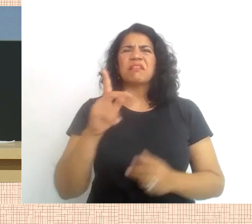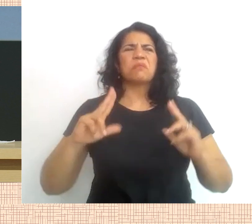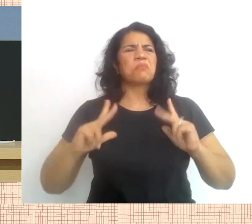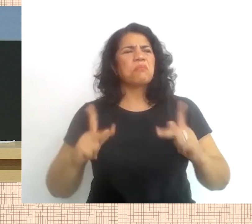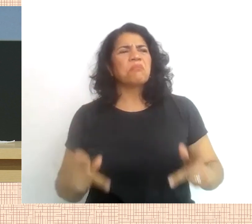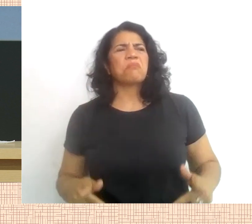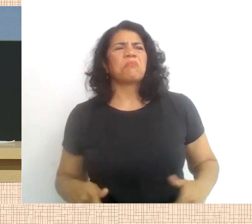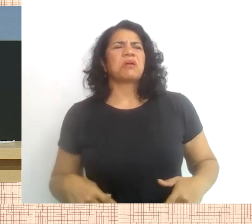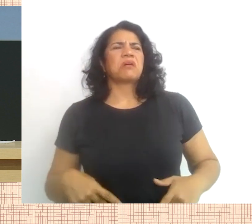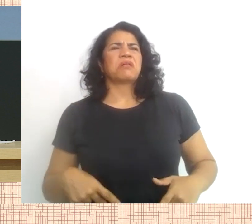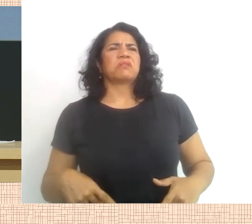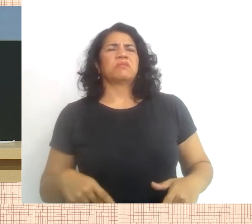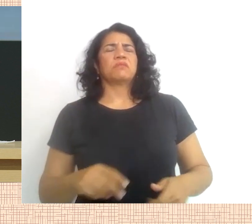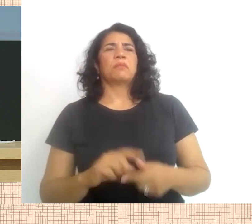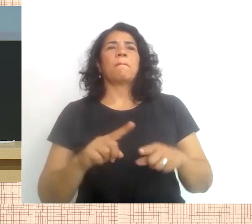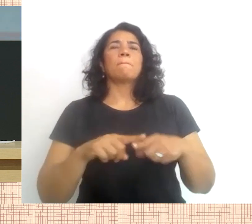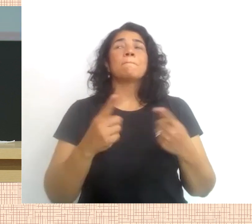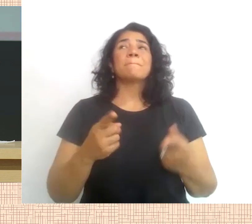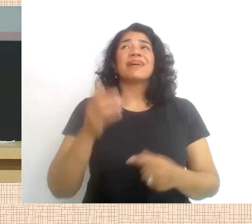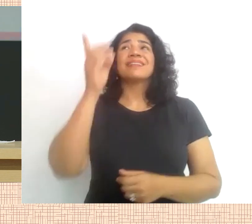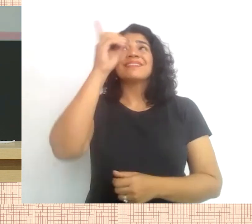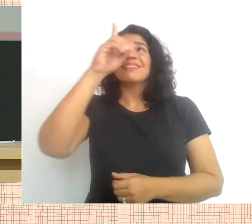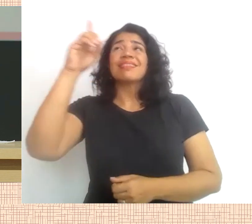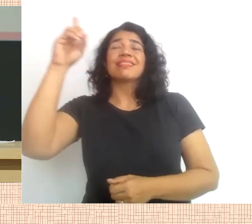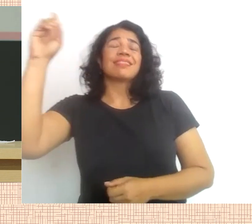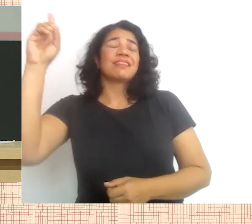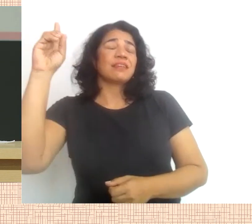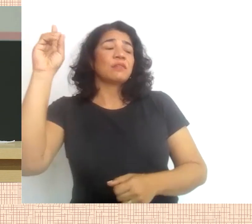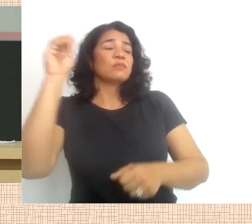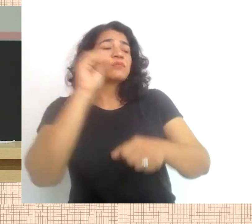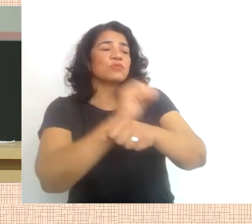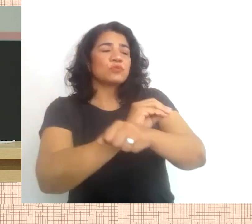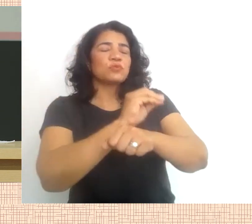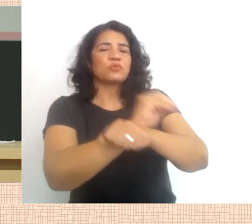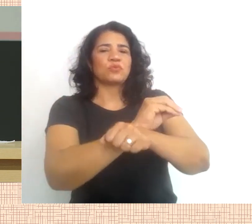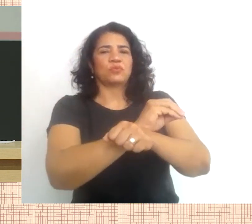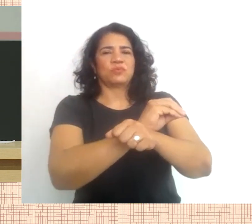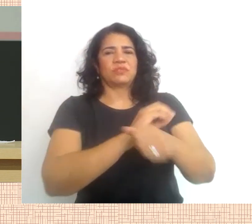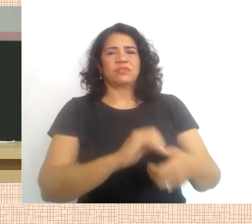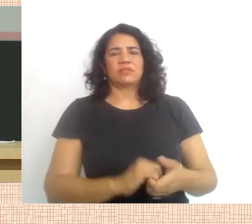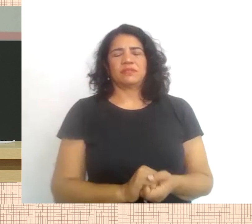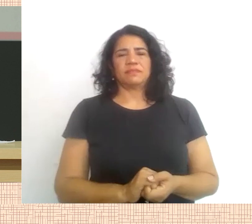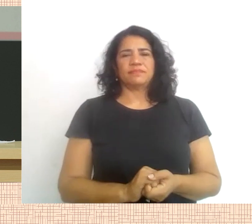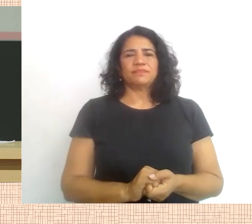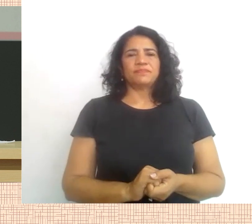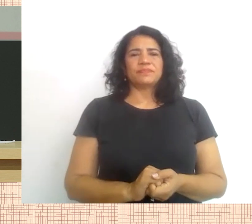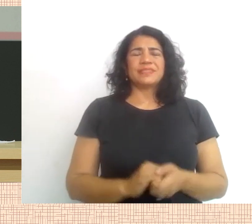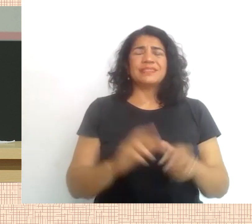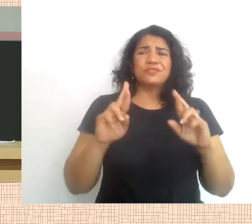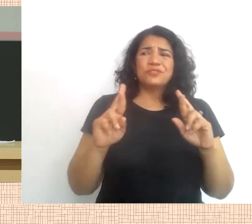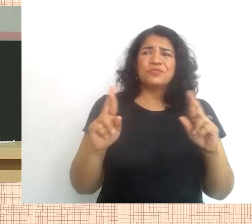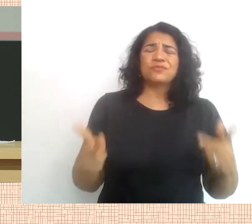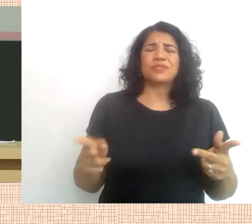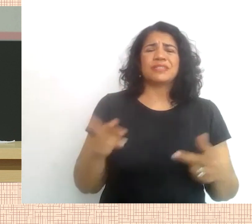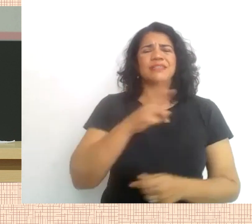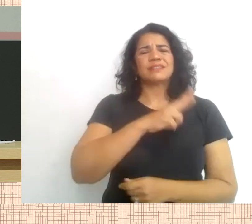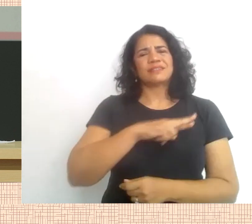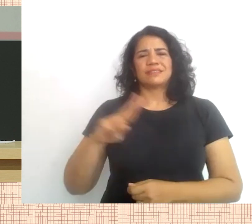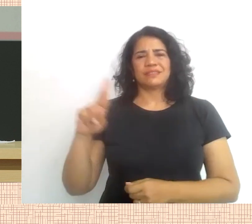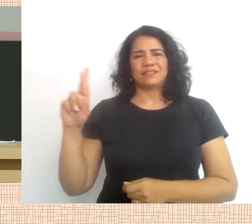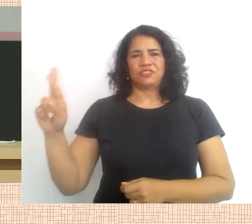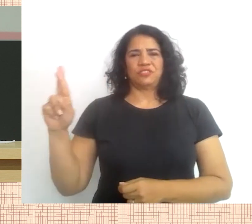Vários líderes têm nos contactado e têm, né,